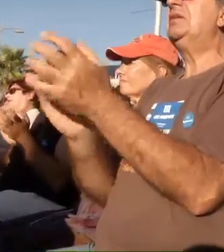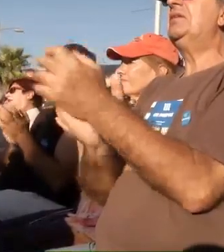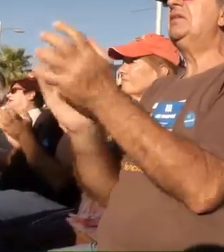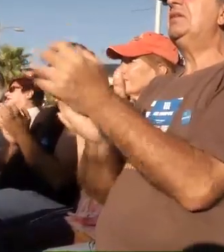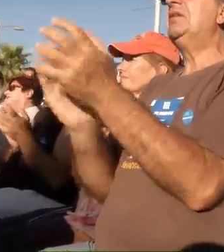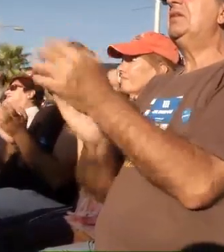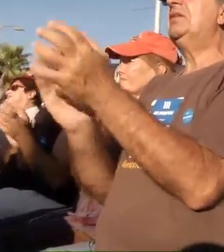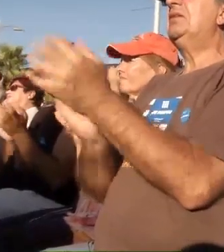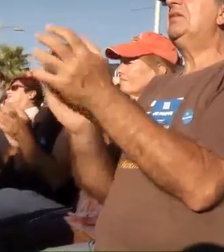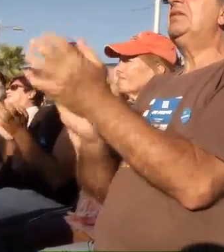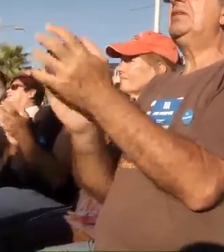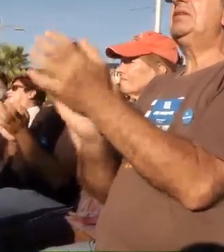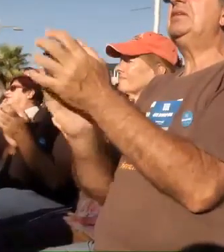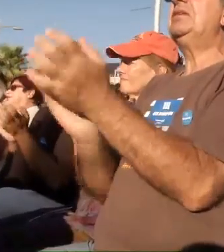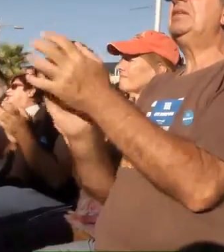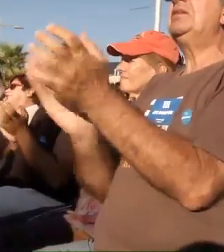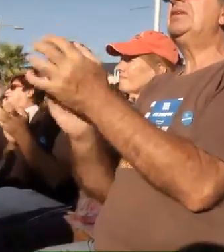aquí.